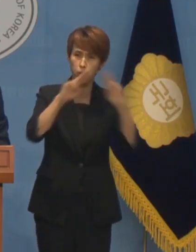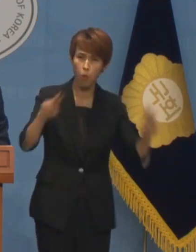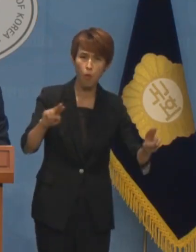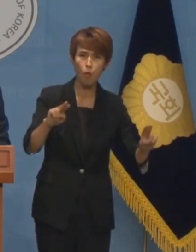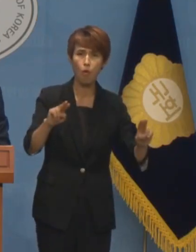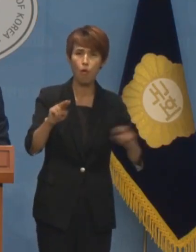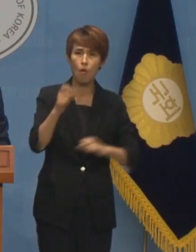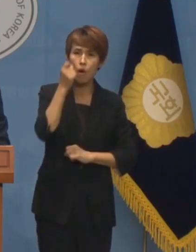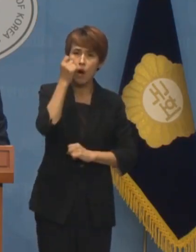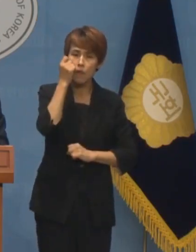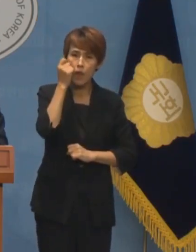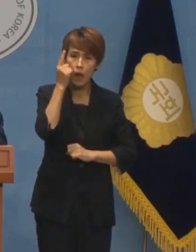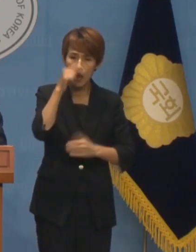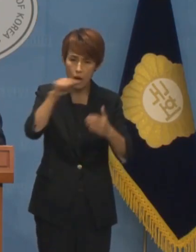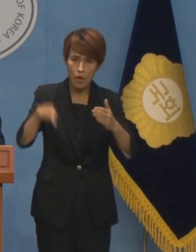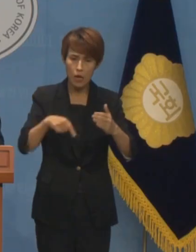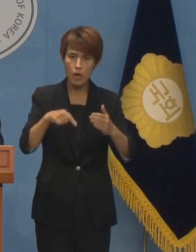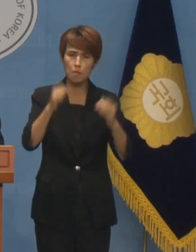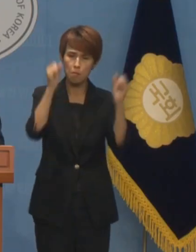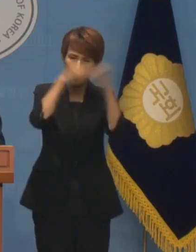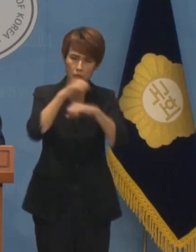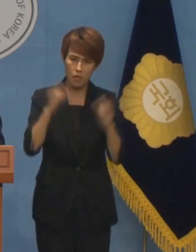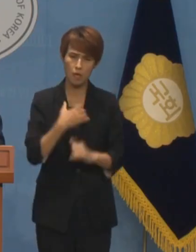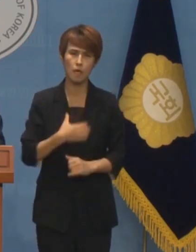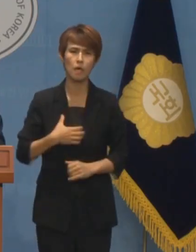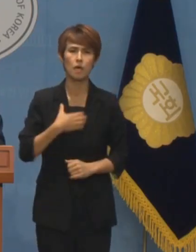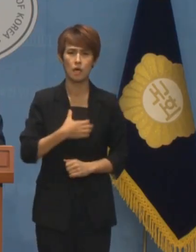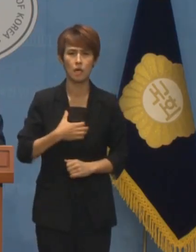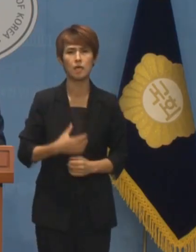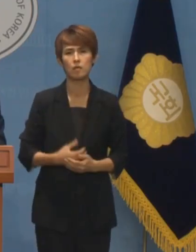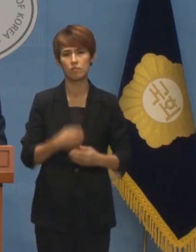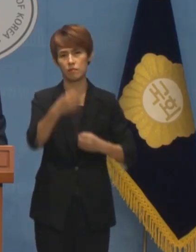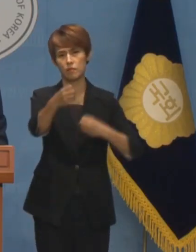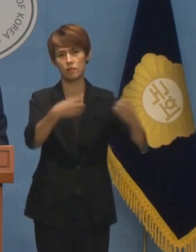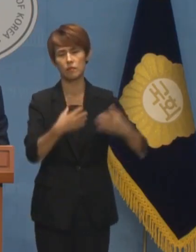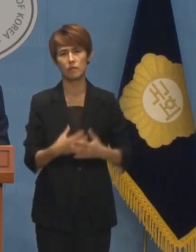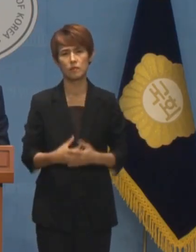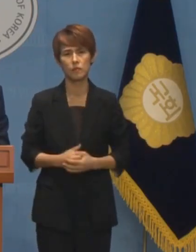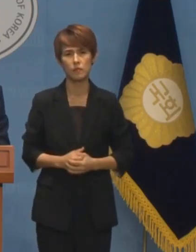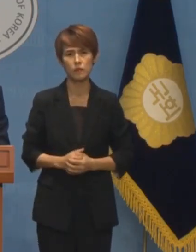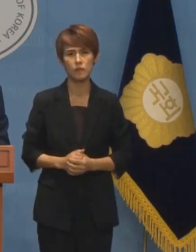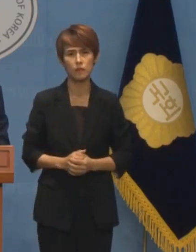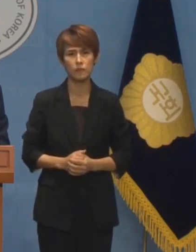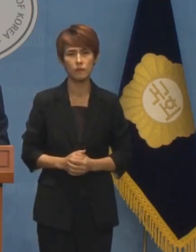한 달밖에 남지 않았다라고 피해업체 대표들은 이야기하고 있습니다.